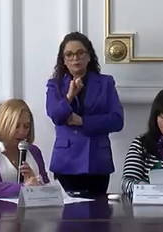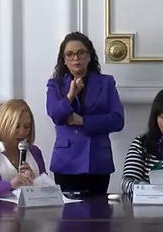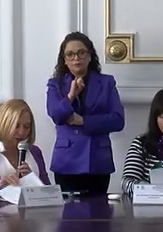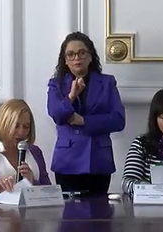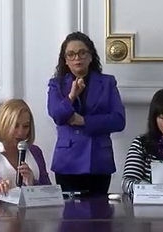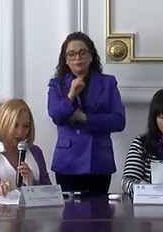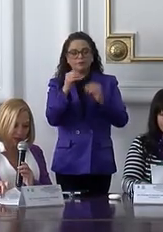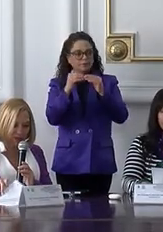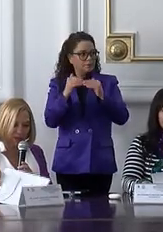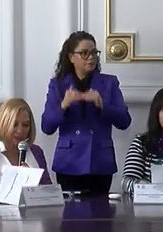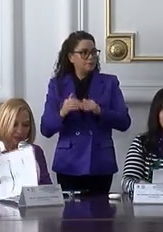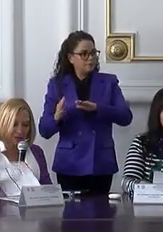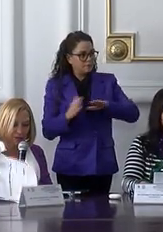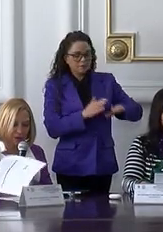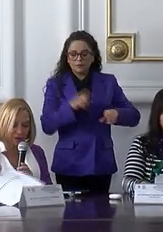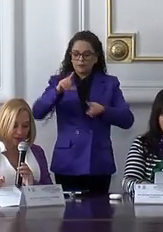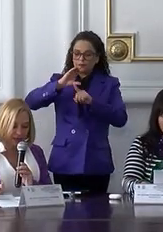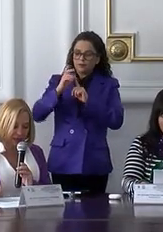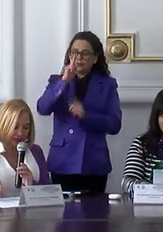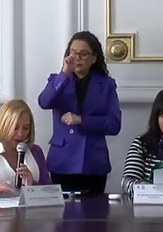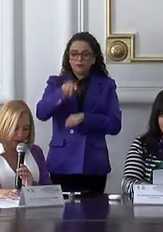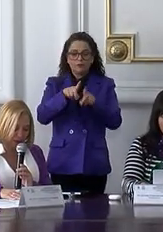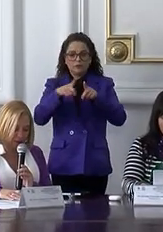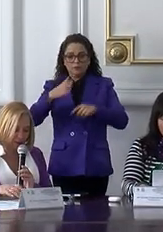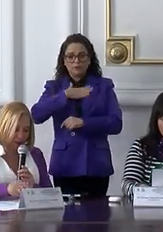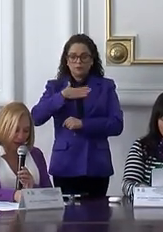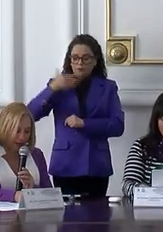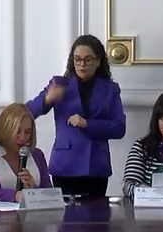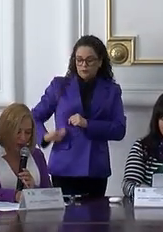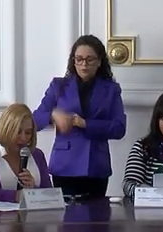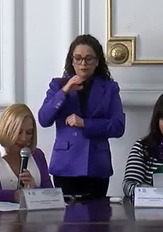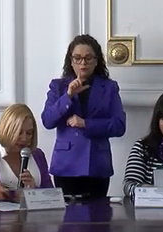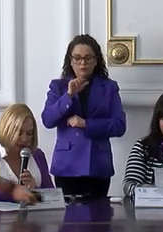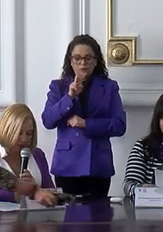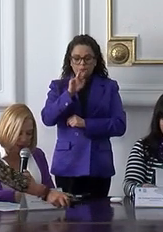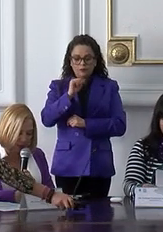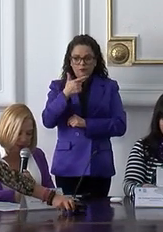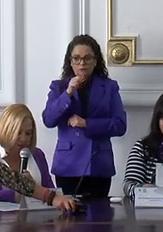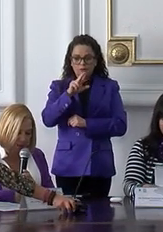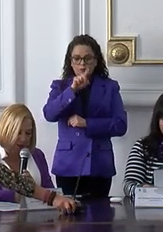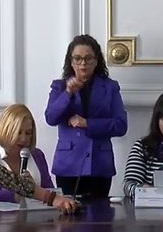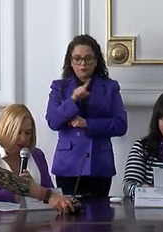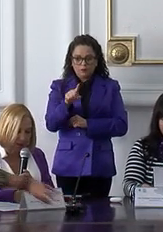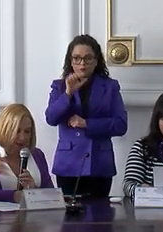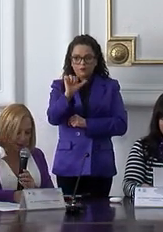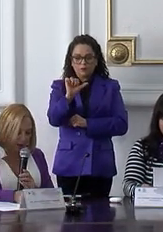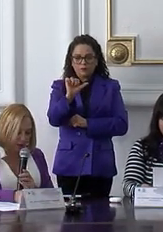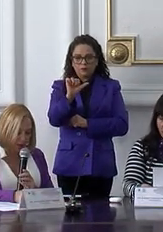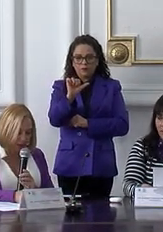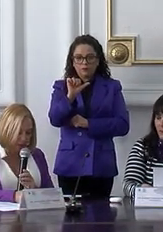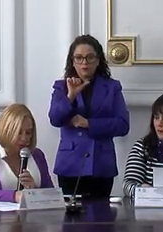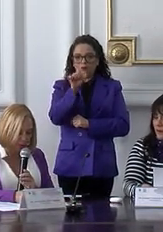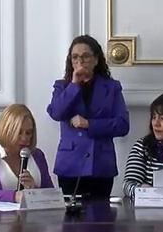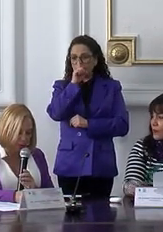Por la Comisión de Planeación del Desarrollo, la de La Voz, diputada Olivia Garza de los Santos.